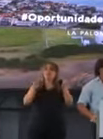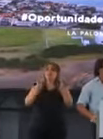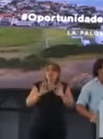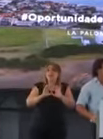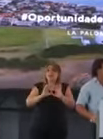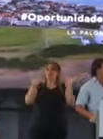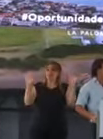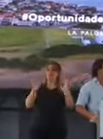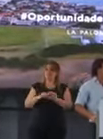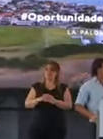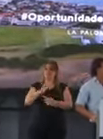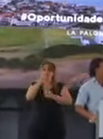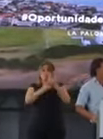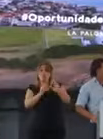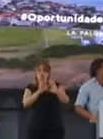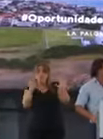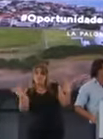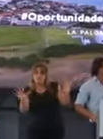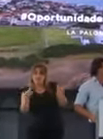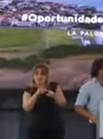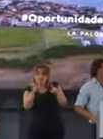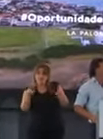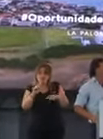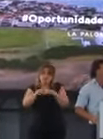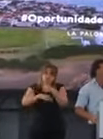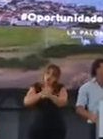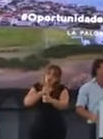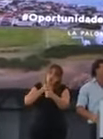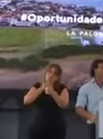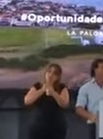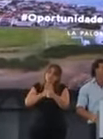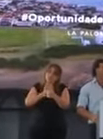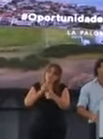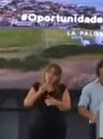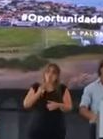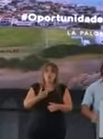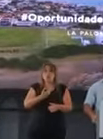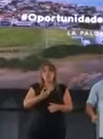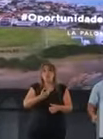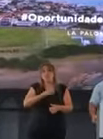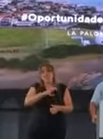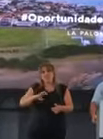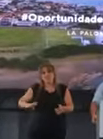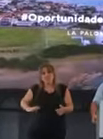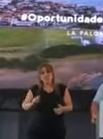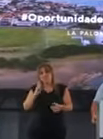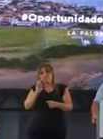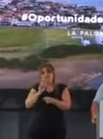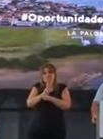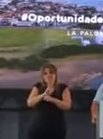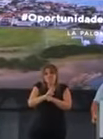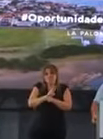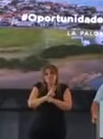Quizá la libertad para algunos sea el necesario acompañamiento de un Estado paternalista para siempre.